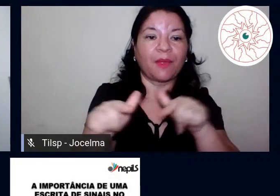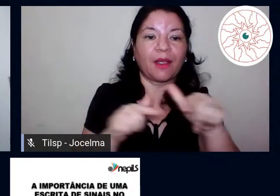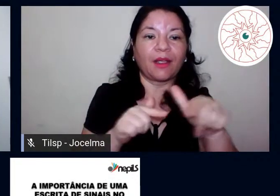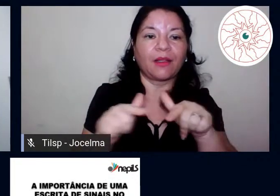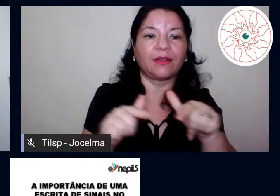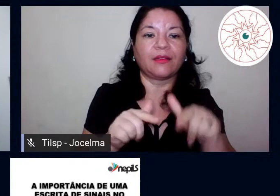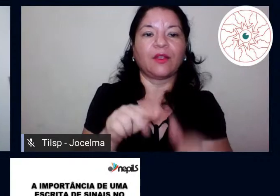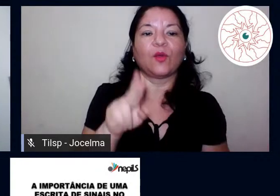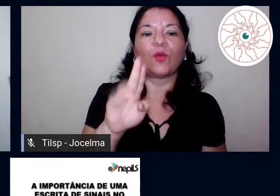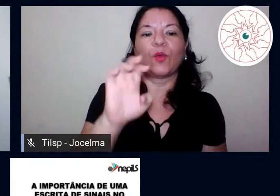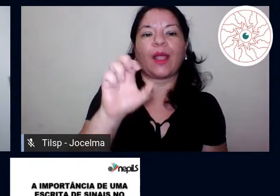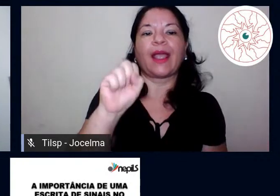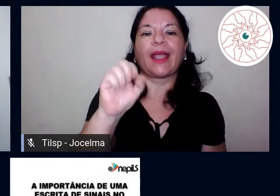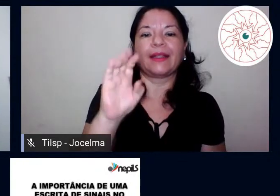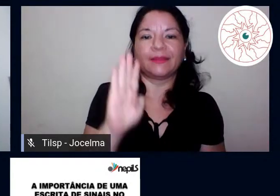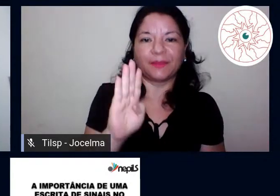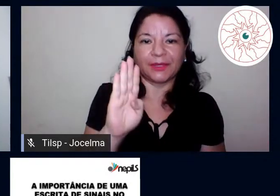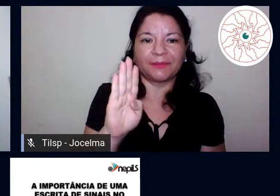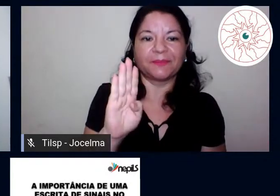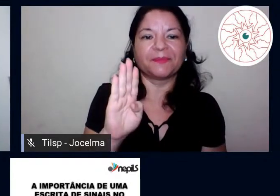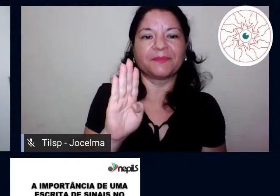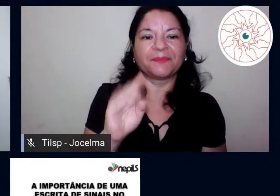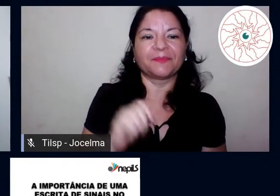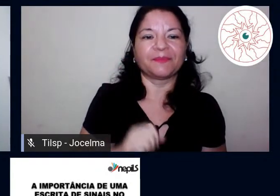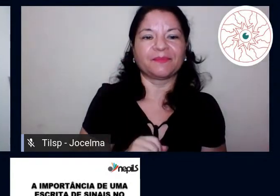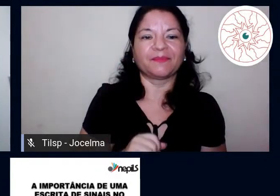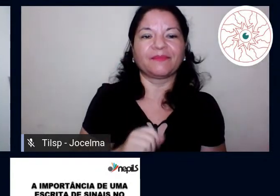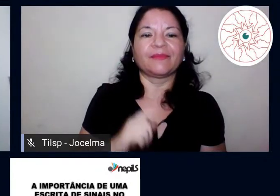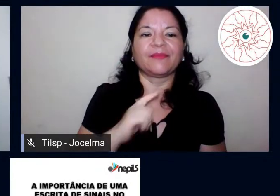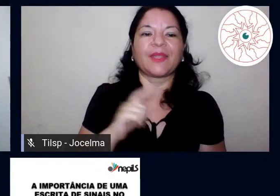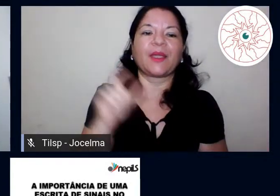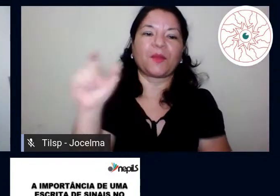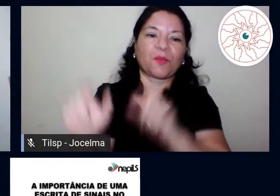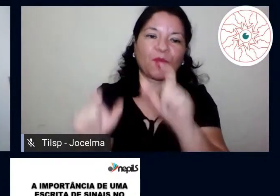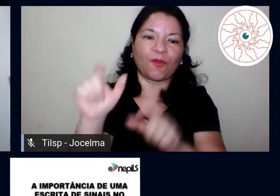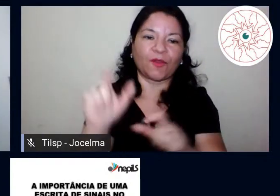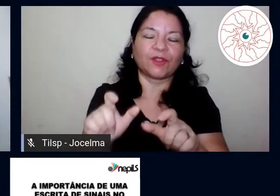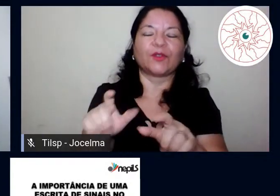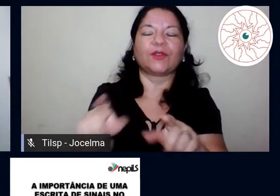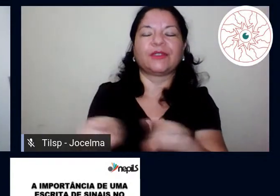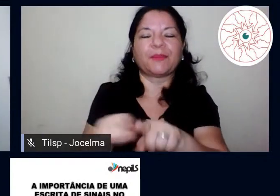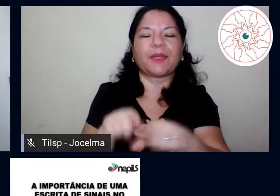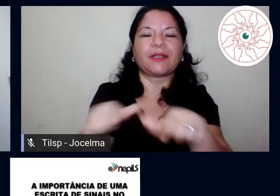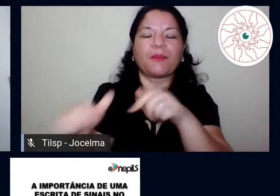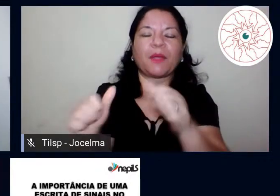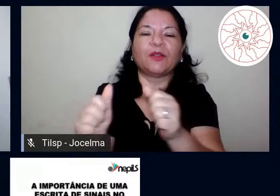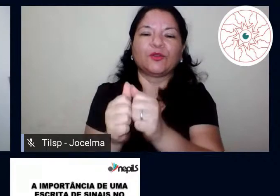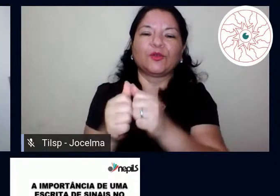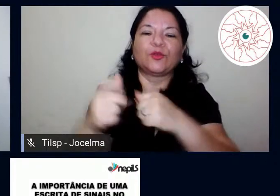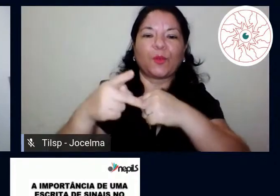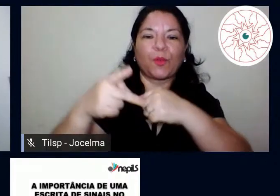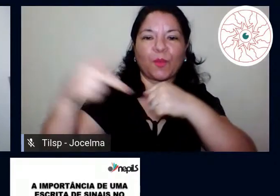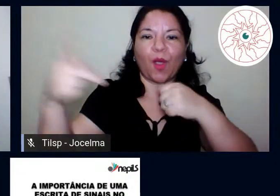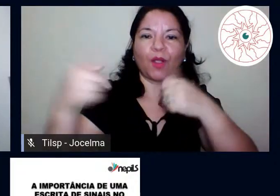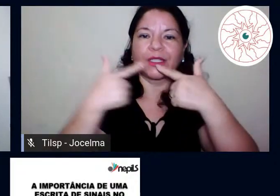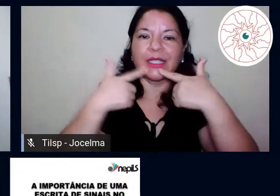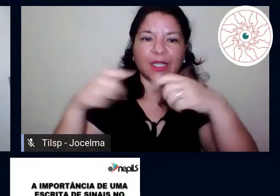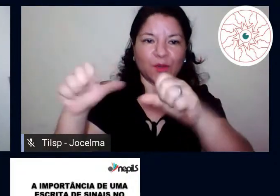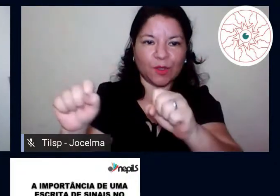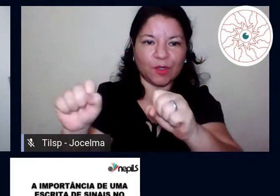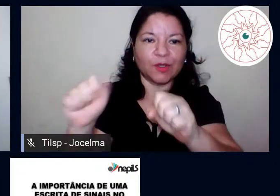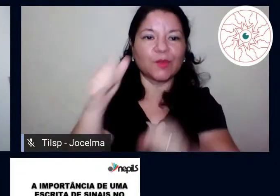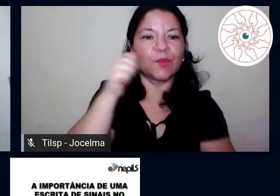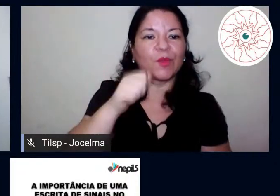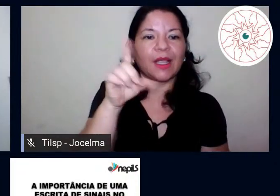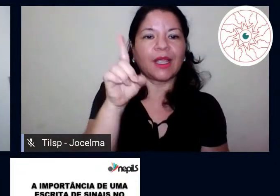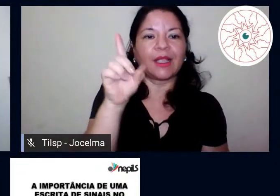ESB, né? Atuo lá como professora do programa de pós-graduação em linguística. eh, Daniele dos